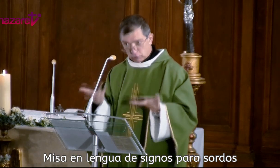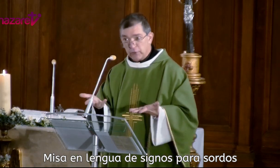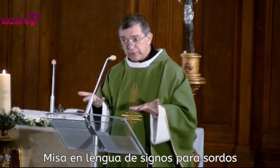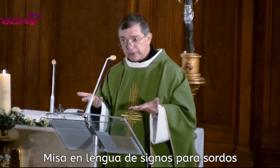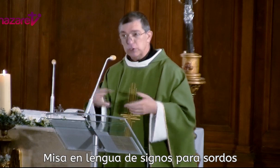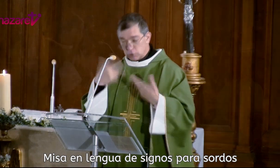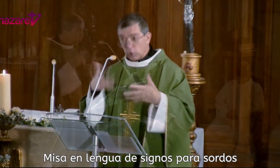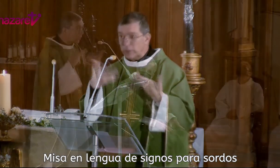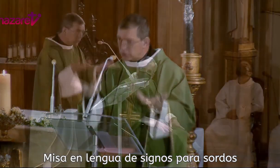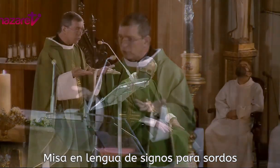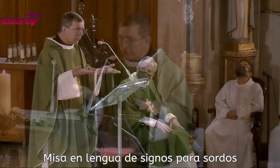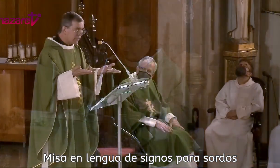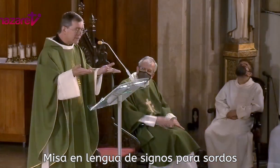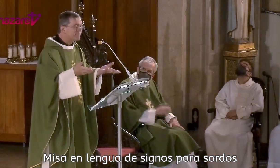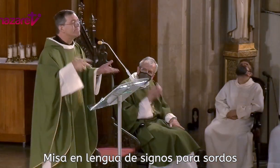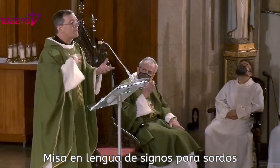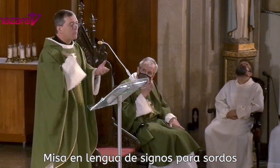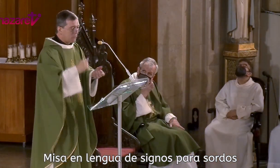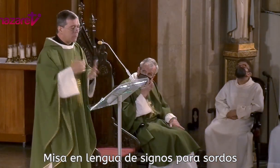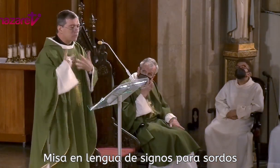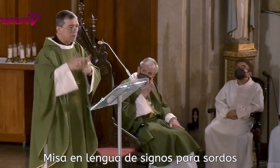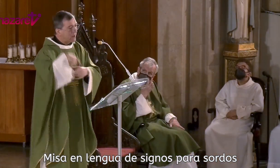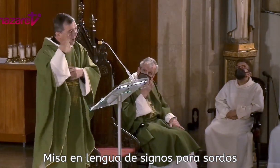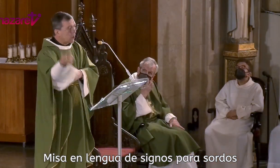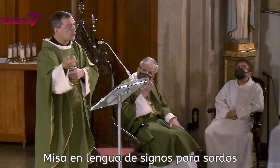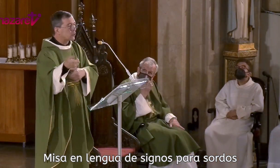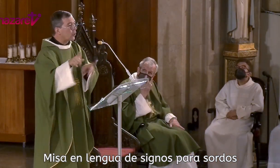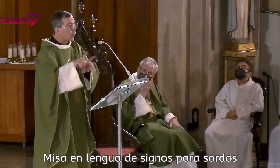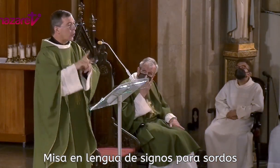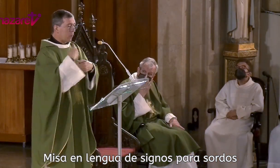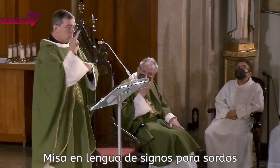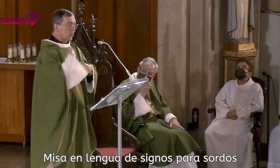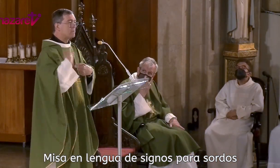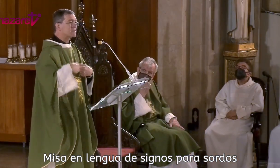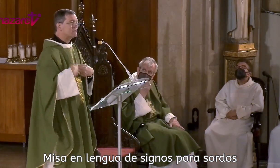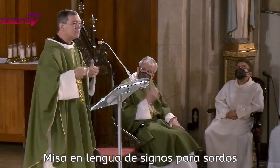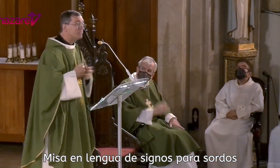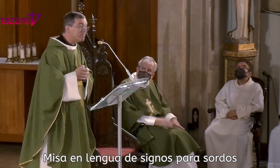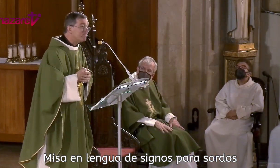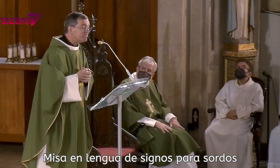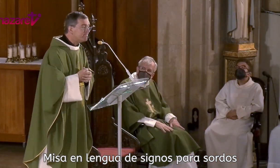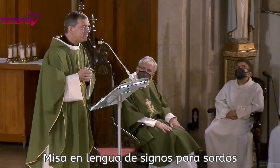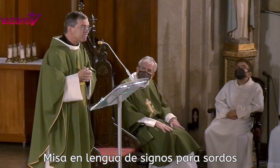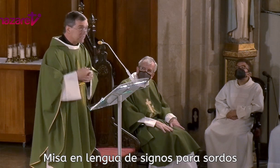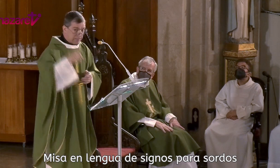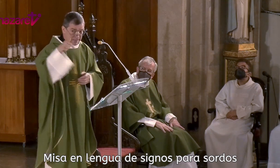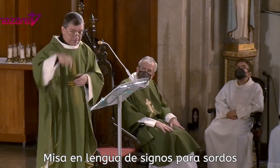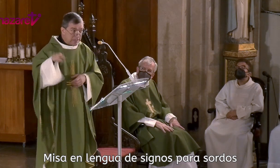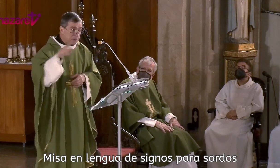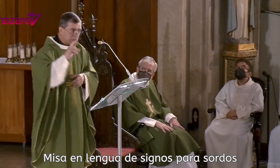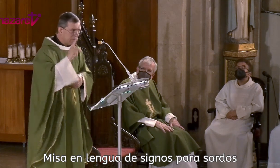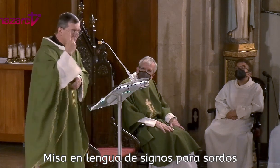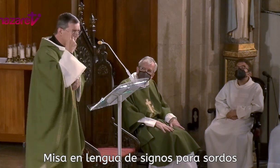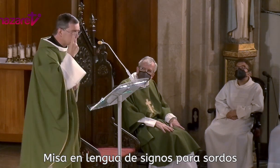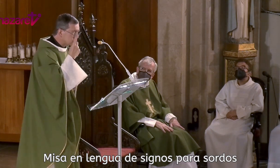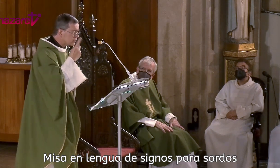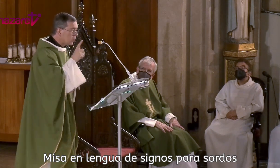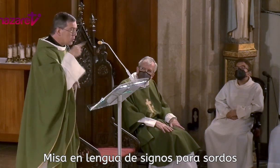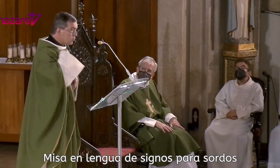entonces, solo entonces, podemos amar al otro como a uno mismo. Y aquí la palabra de Dios nos